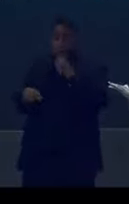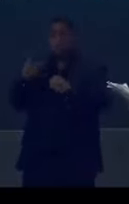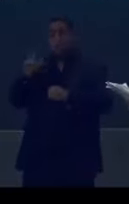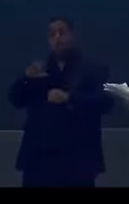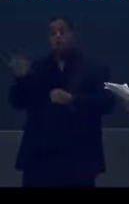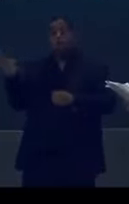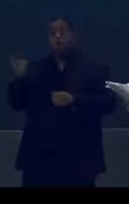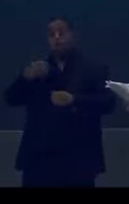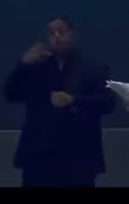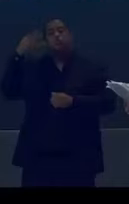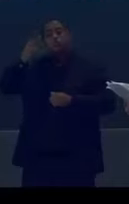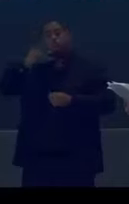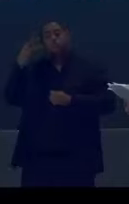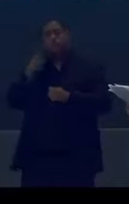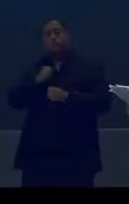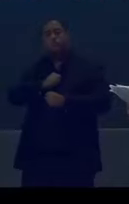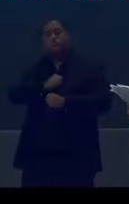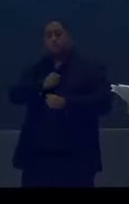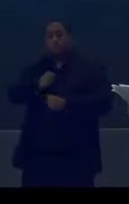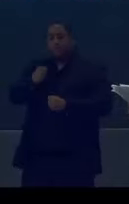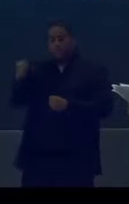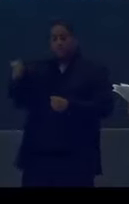dos discursos de ódio.